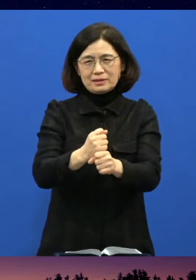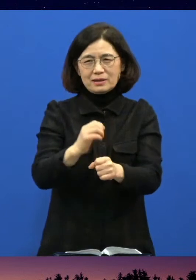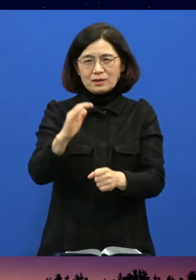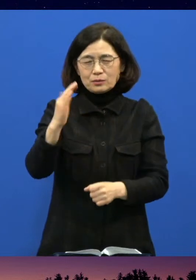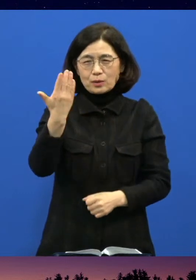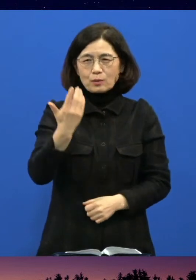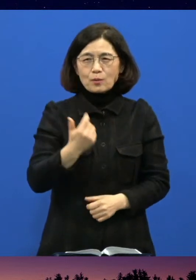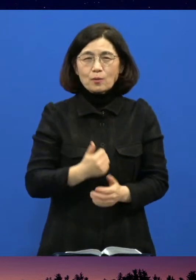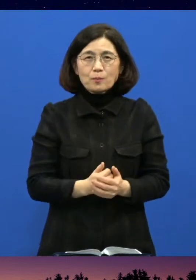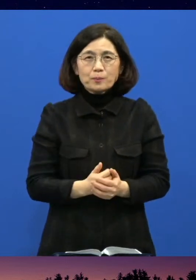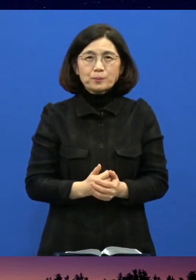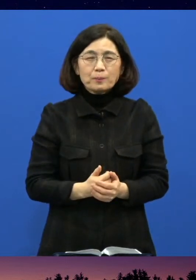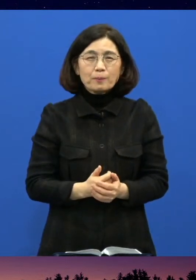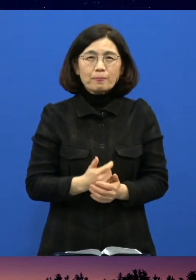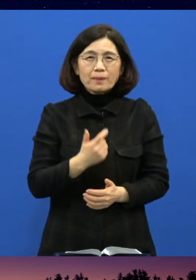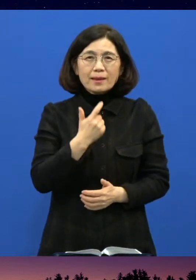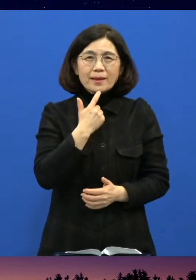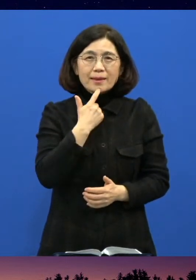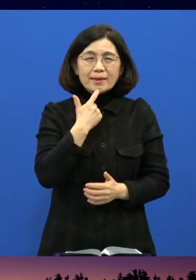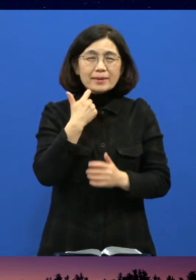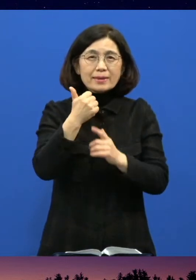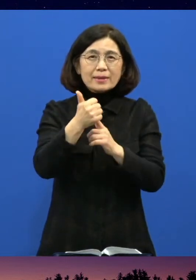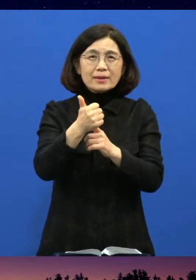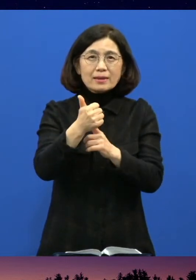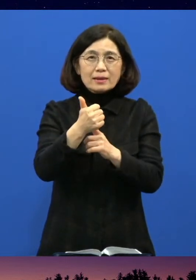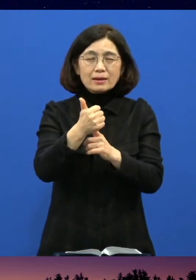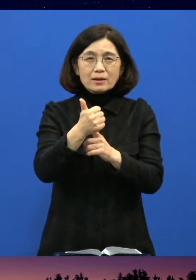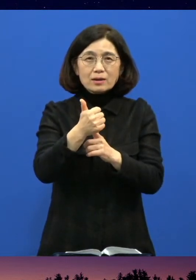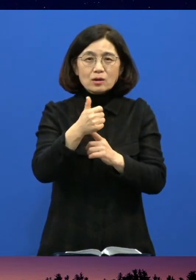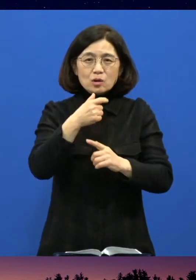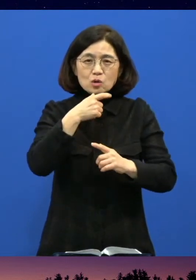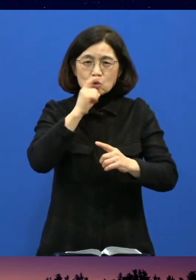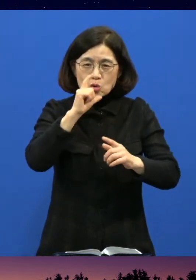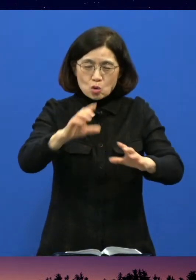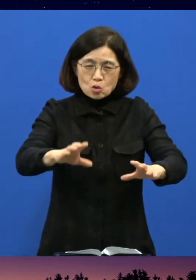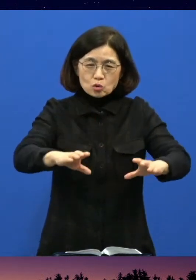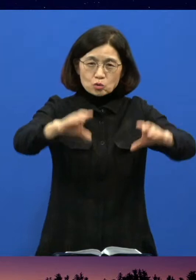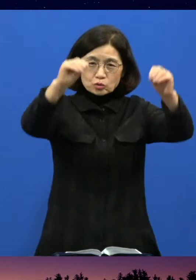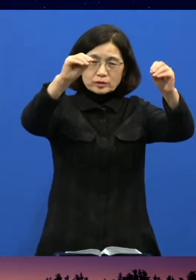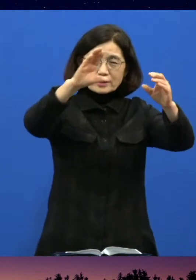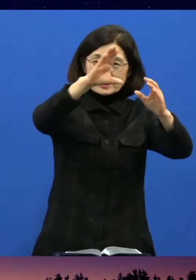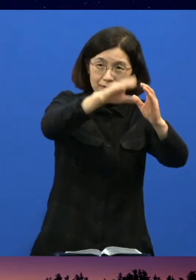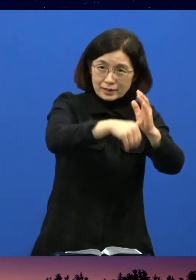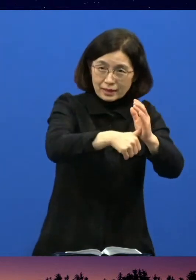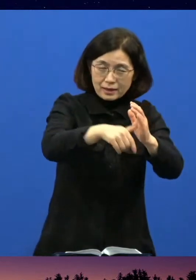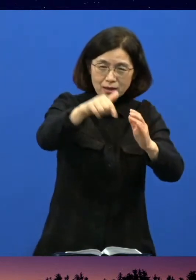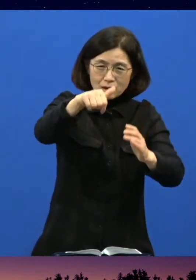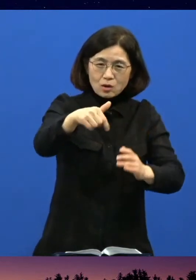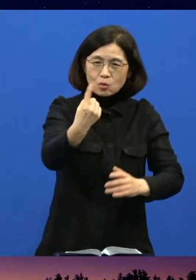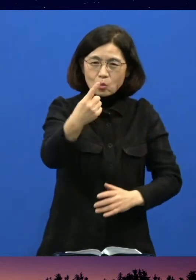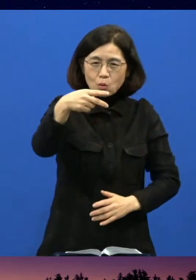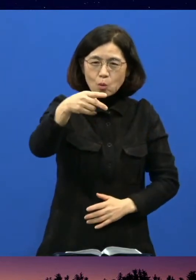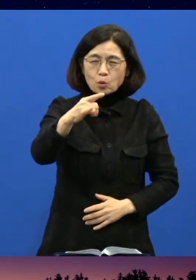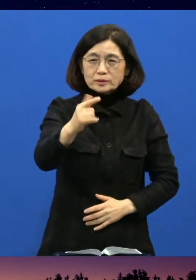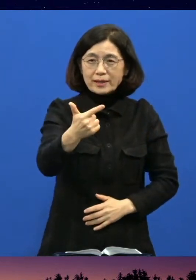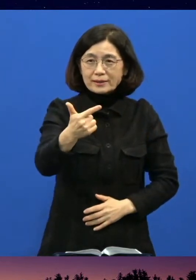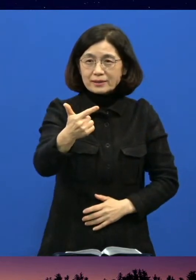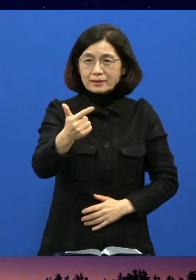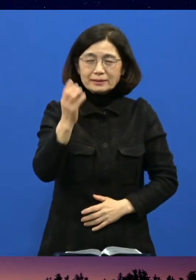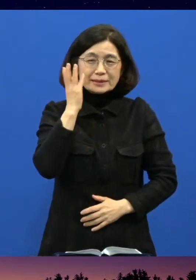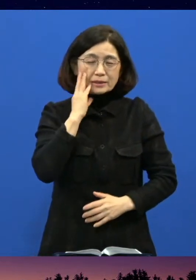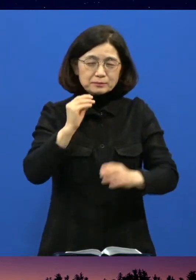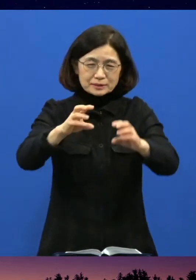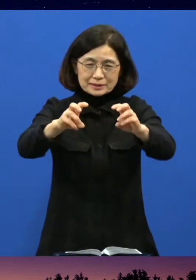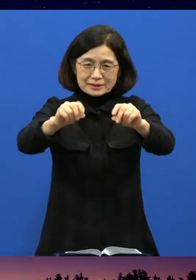그리고 흉년던 해에 그 고센이라는 땅에, 기름진 땅에 그 백성들을 불러 모게 하시고